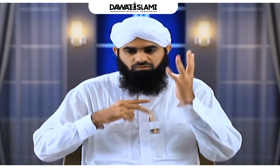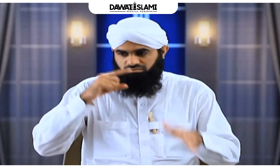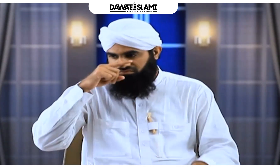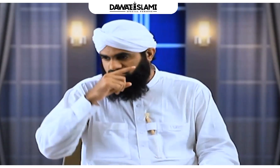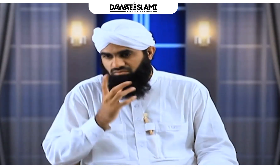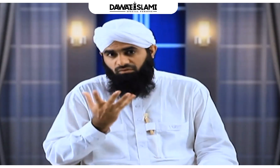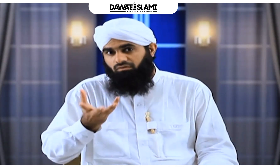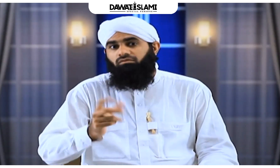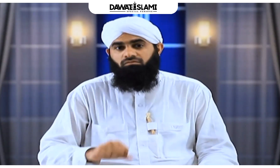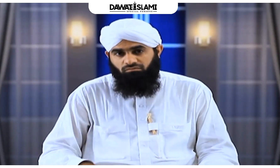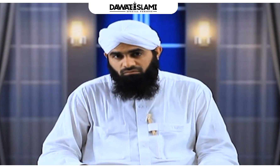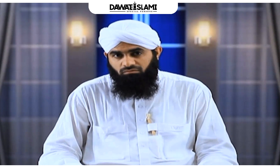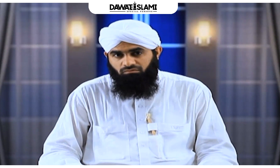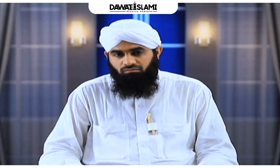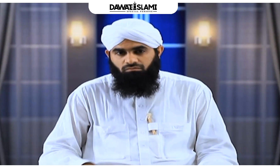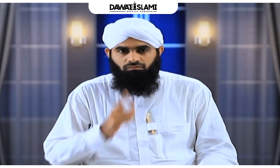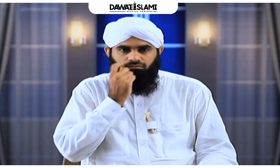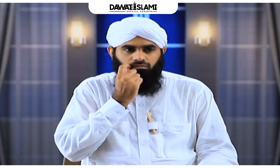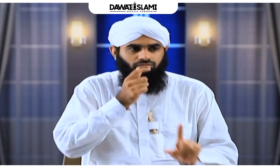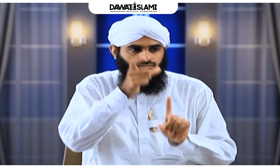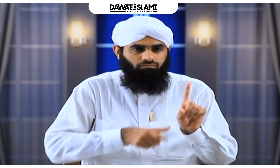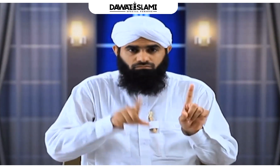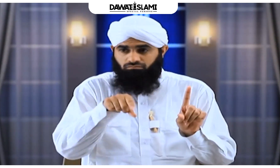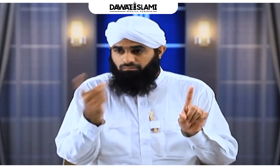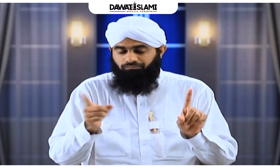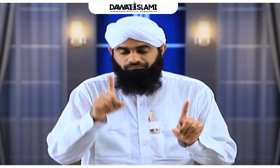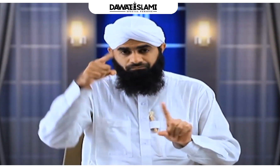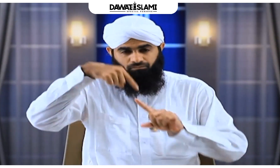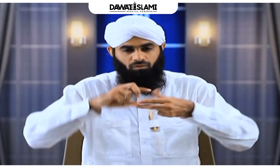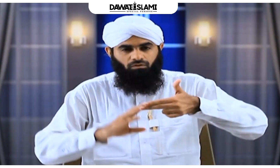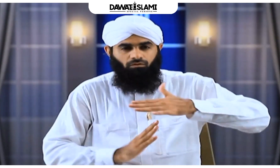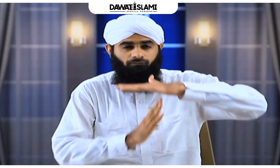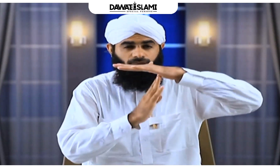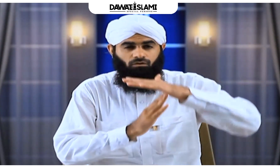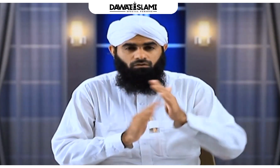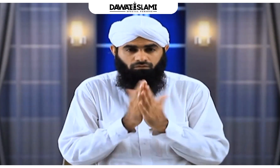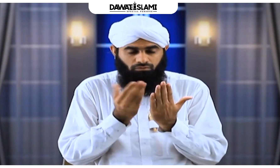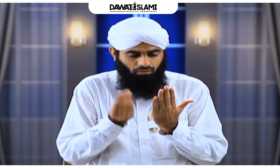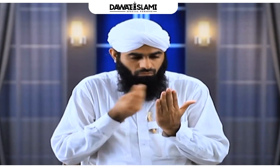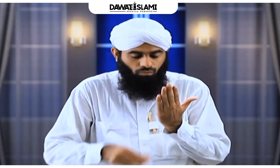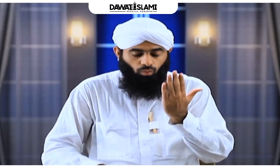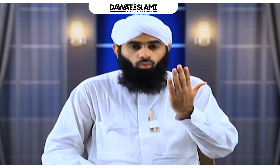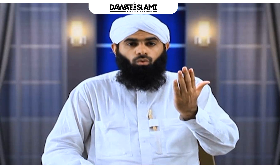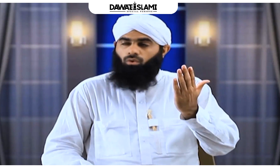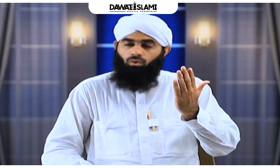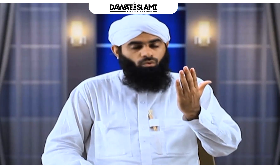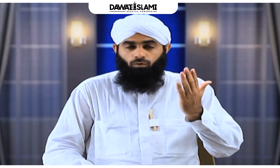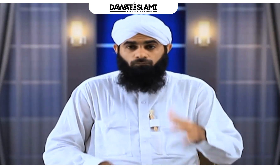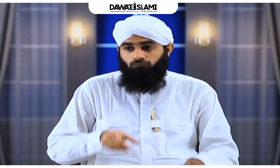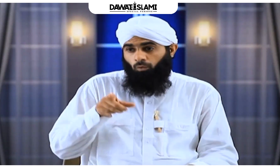ہوگی۔ چنانچہ ایک بزرگ رحمۃ اللہ تعالی علیہ کے متعلق مروی ہے کہ وہ اپنی حیات مستعار